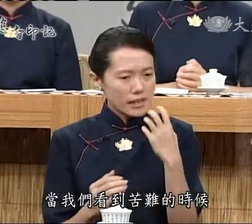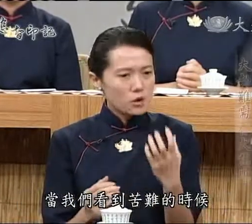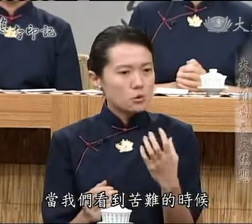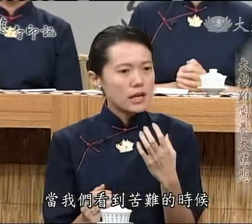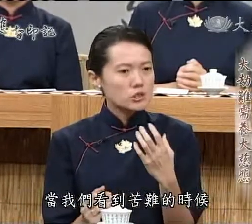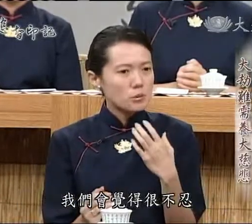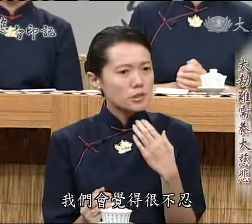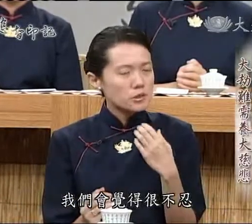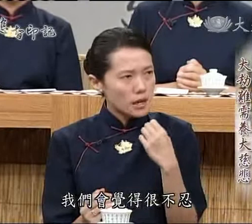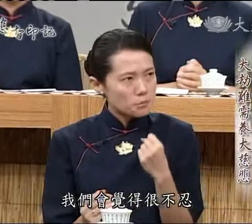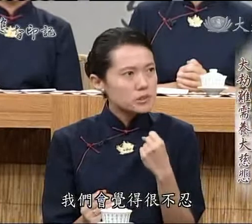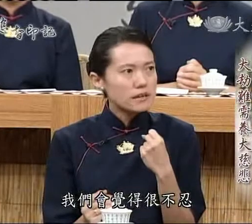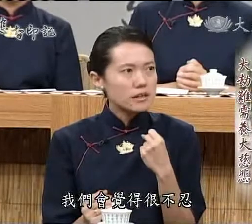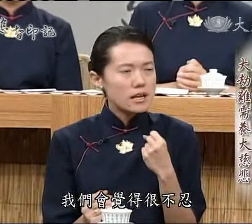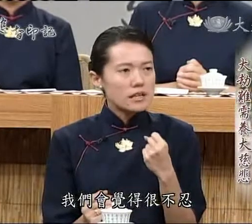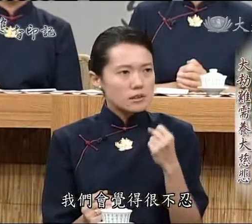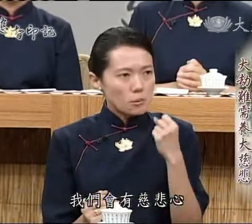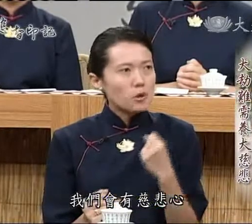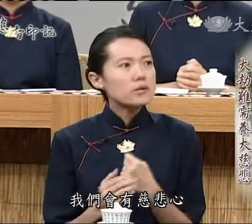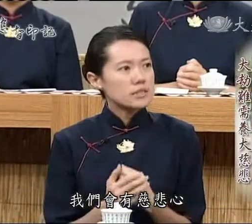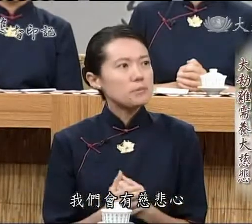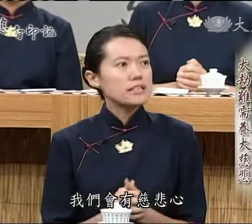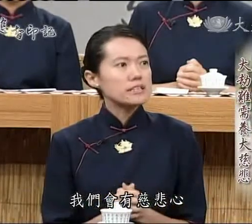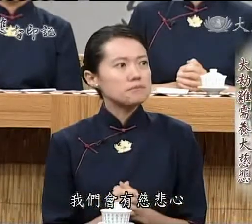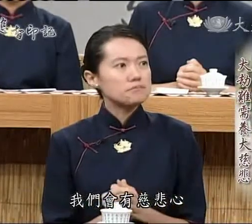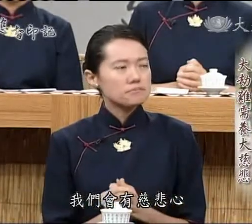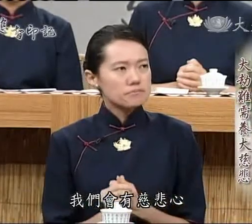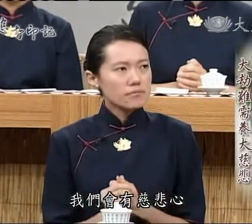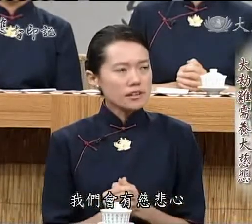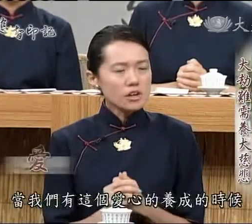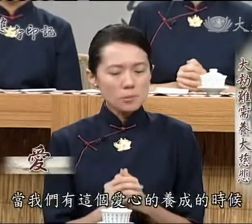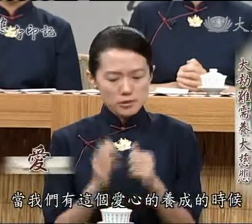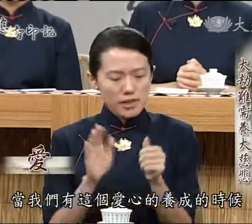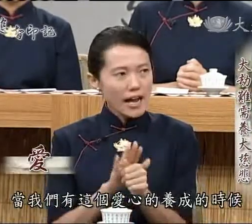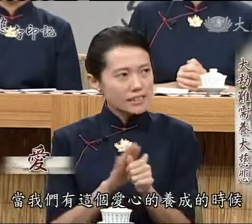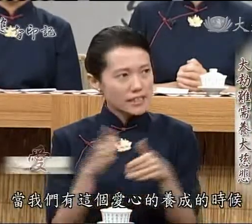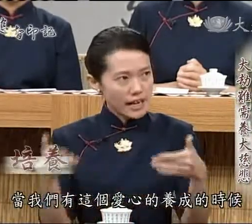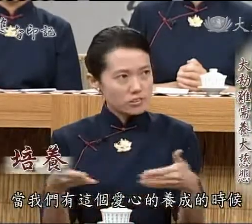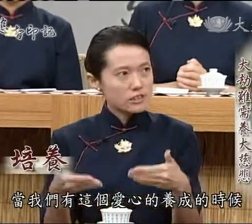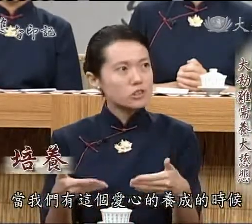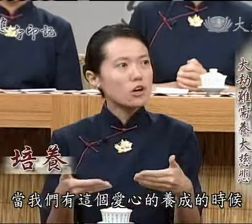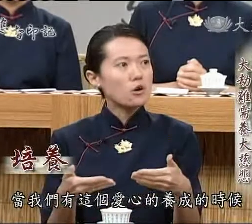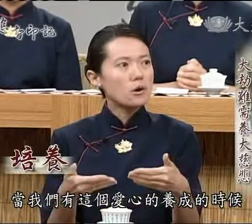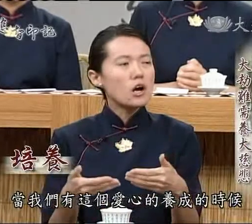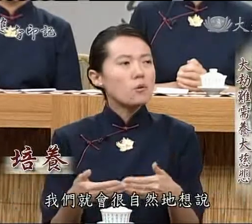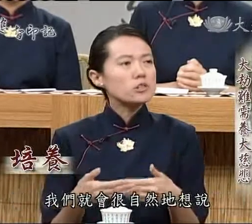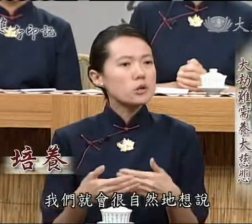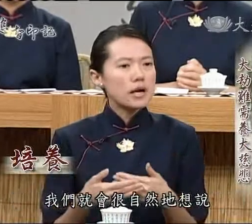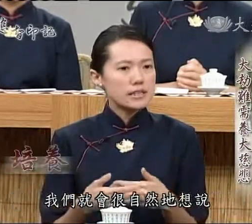看到苦难的时候，我们会觉得很不忍，我们会有慈悲心，当我们有这个爱心的养成的时候，我们就会很自